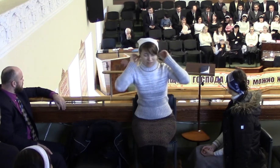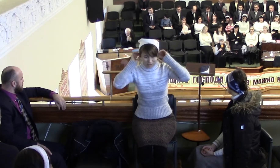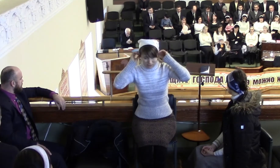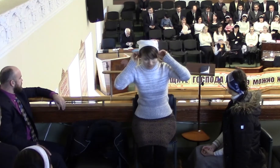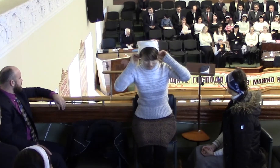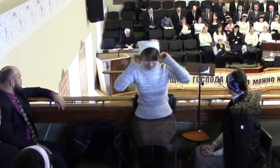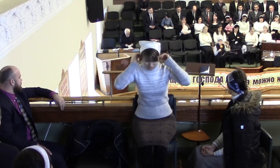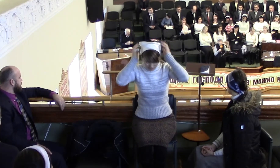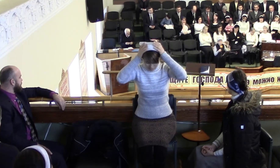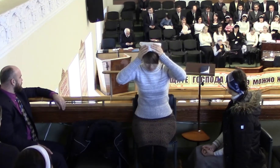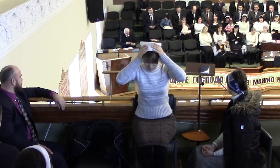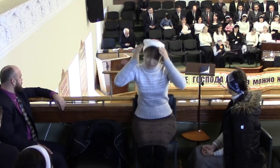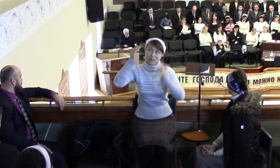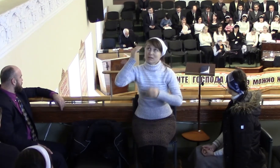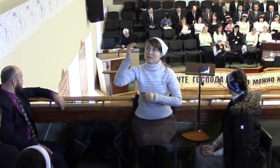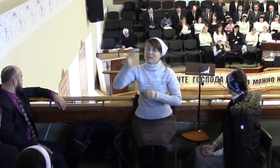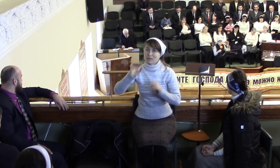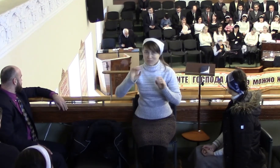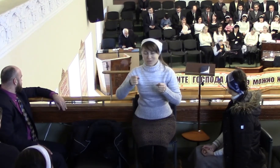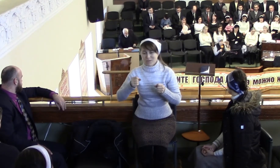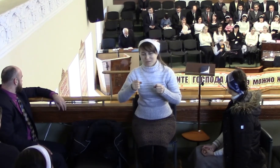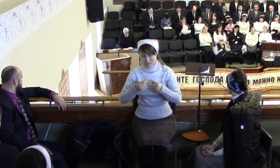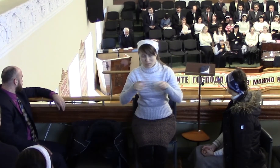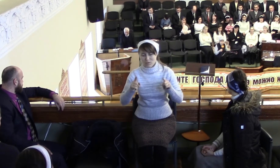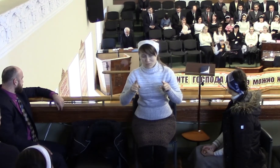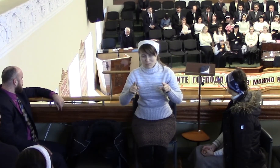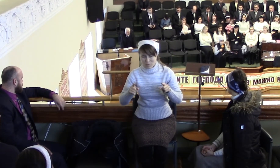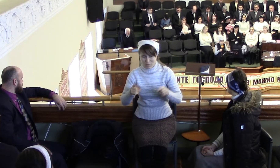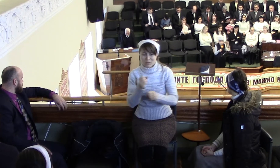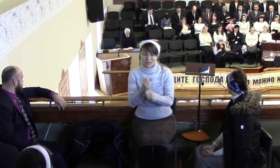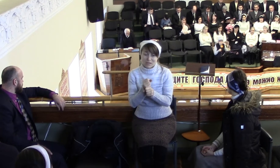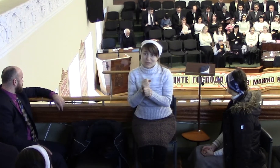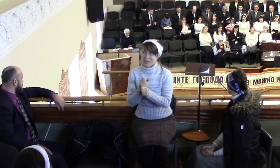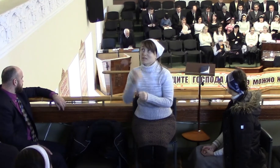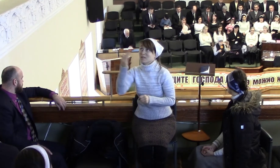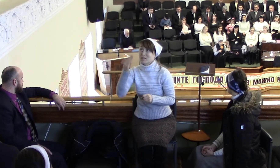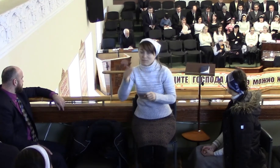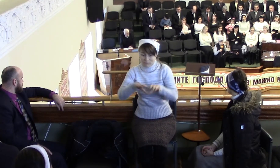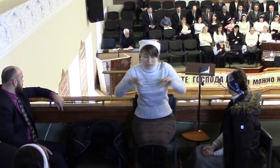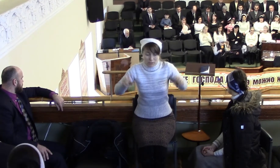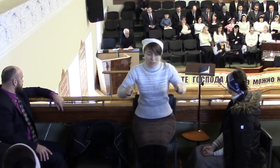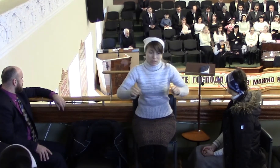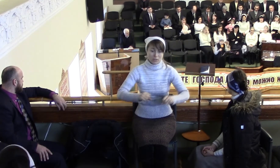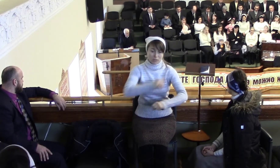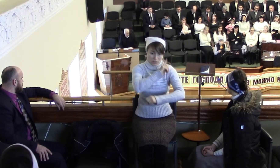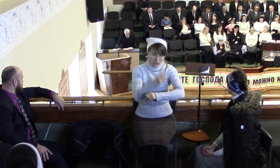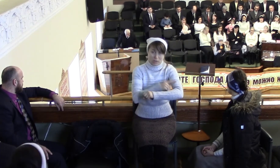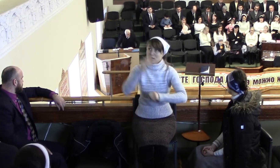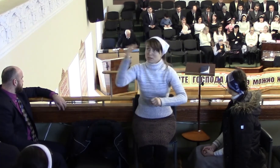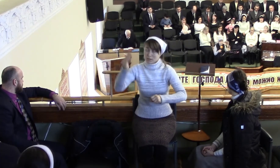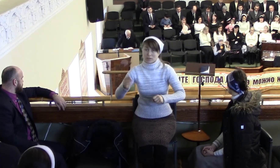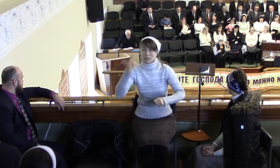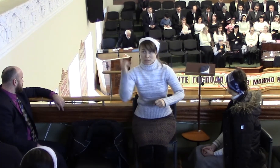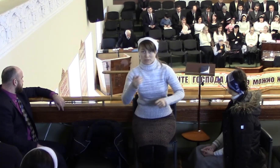Не мог ли ты иначе поступить? Не мог ли ты, как пластилин могучий, единым